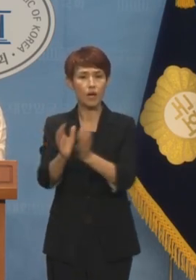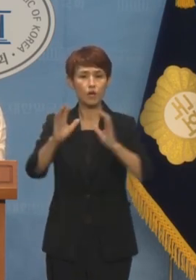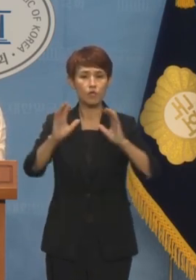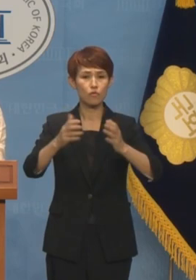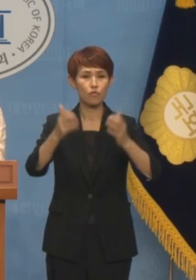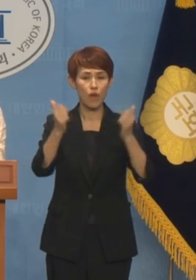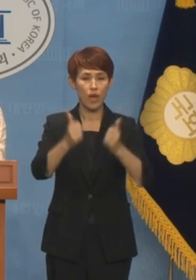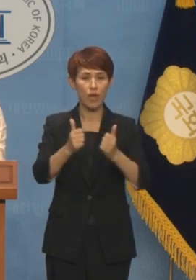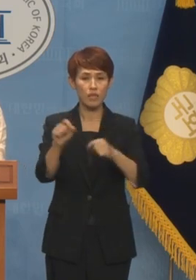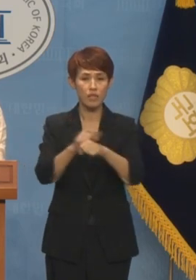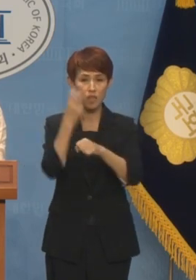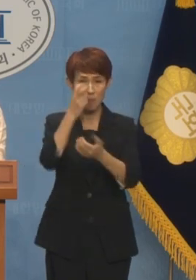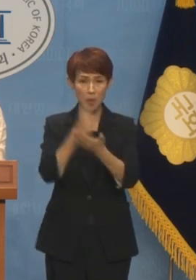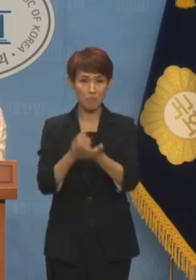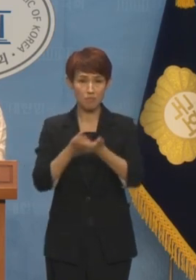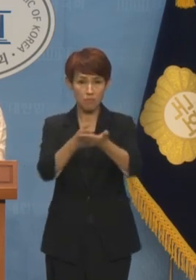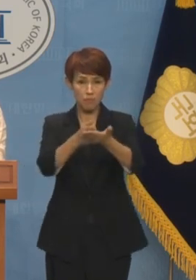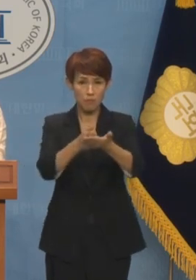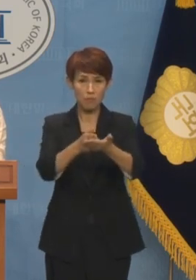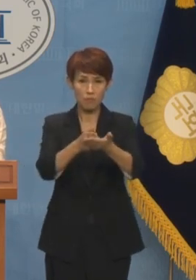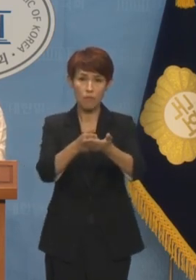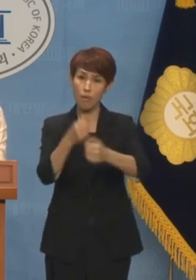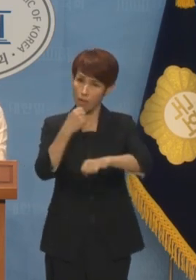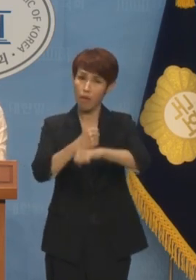일은 없을 겁니다.